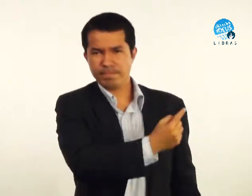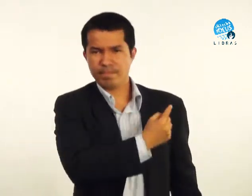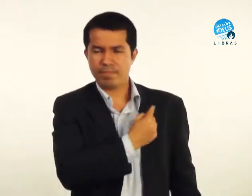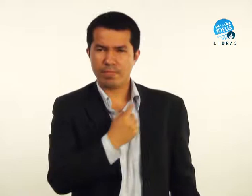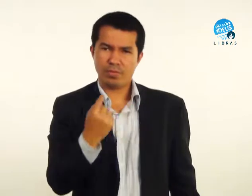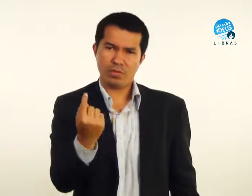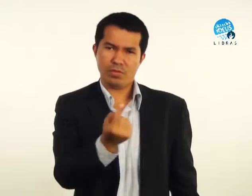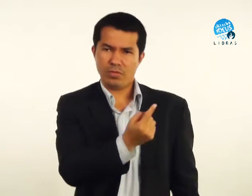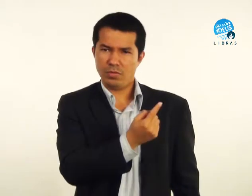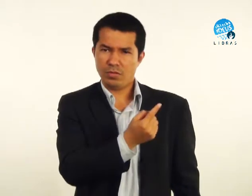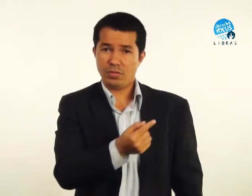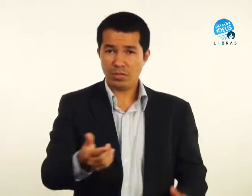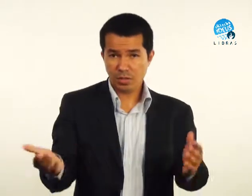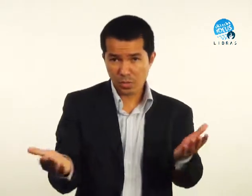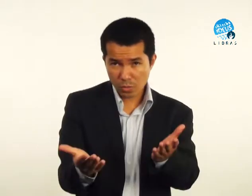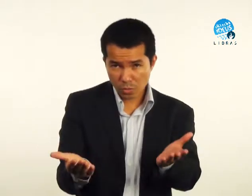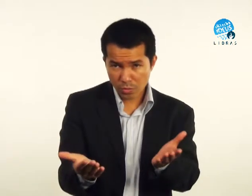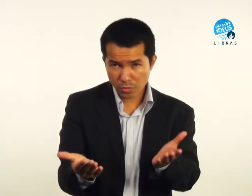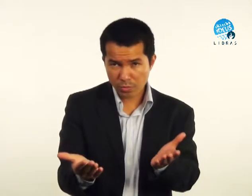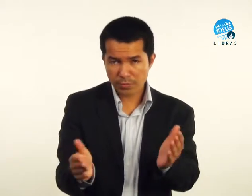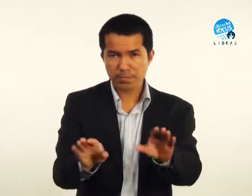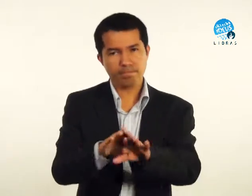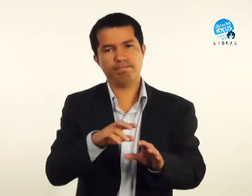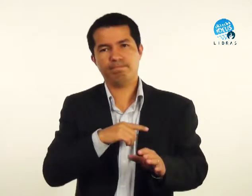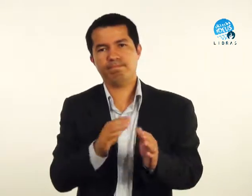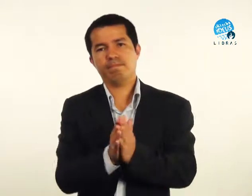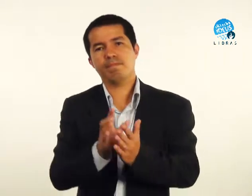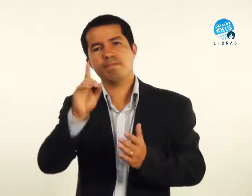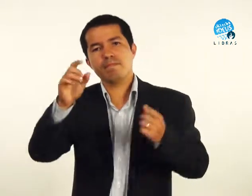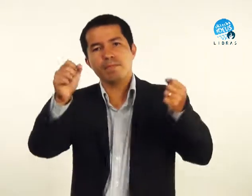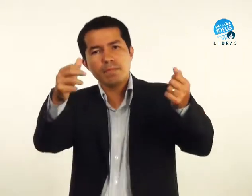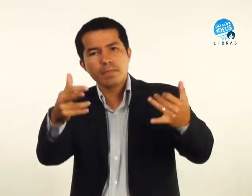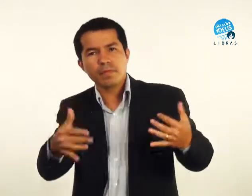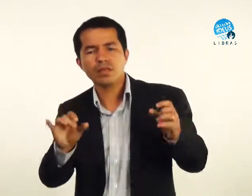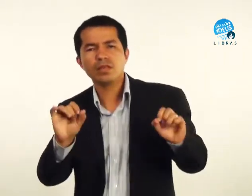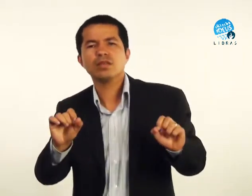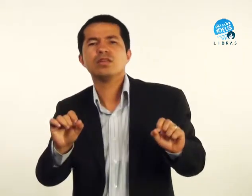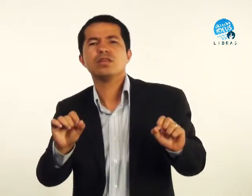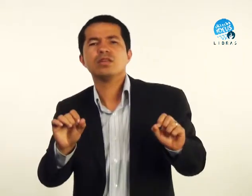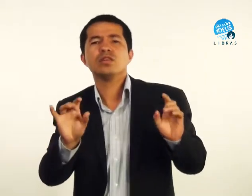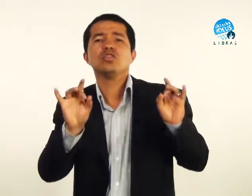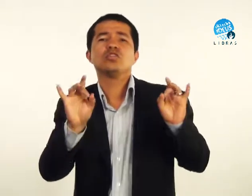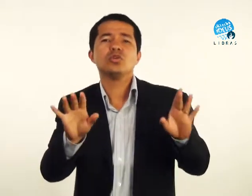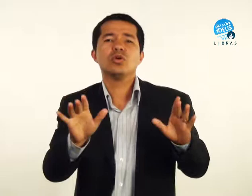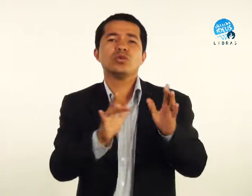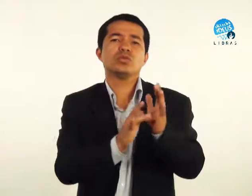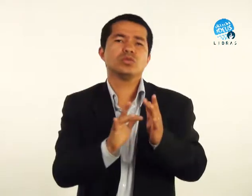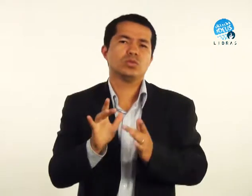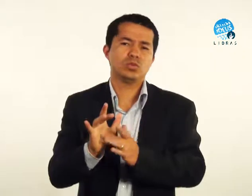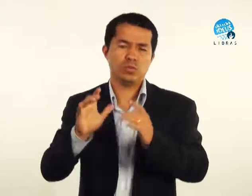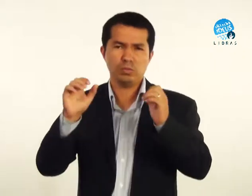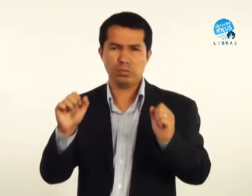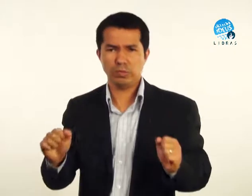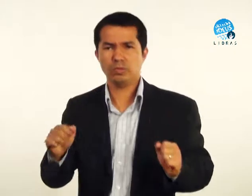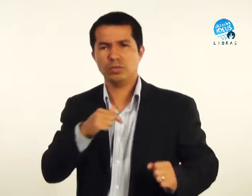O que a palavra está dizendo é que só Jesus pode fazer do meu coração e do seu